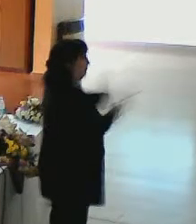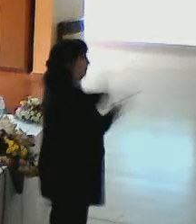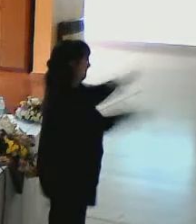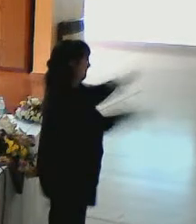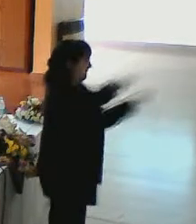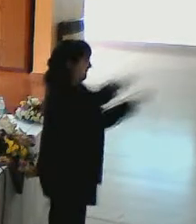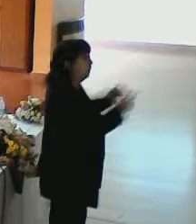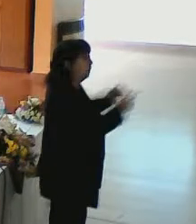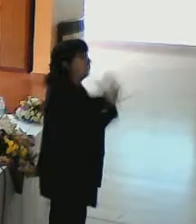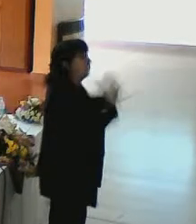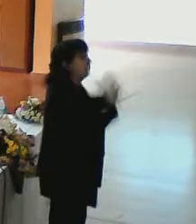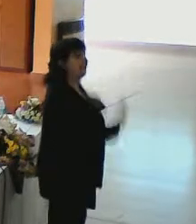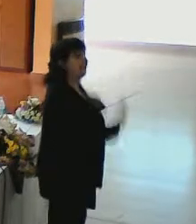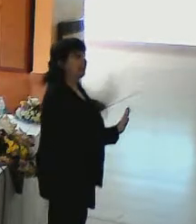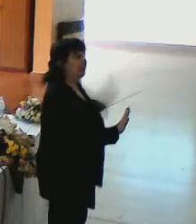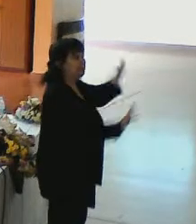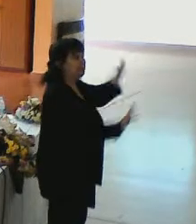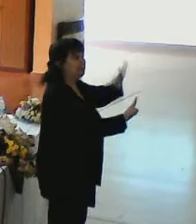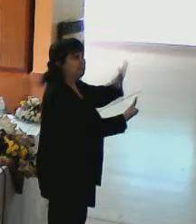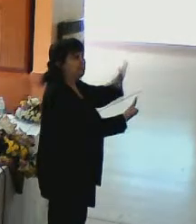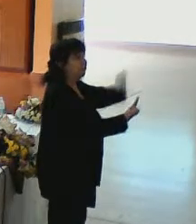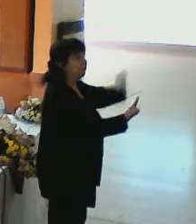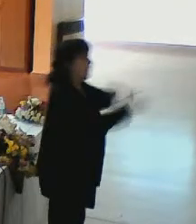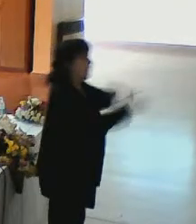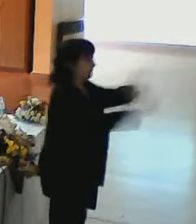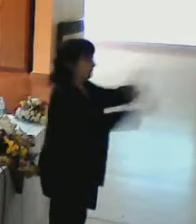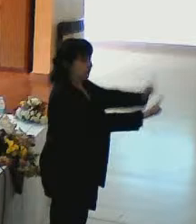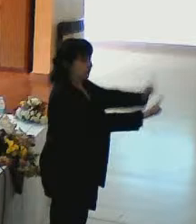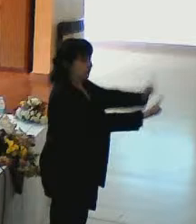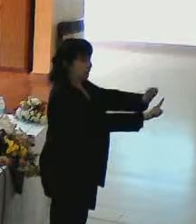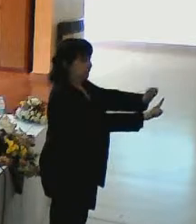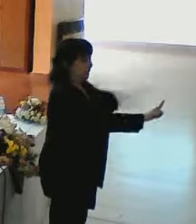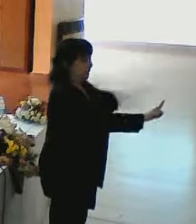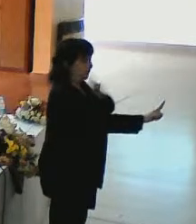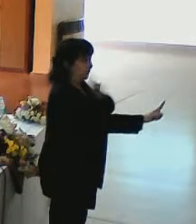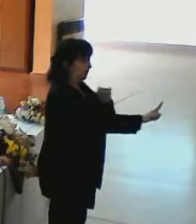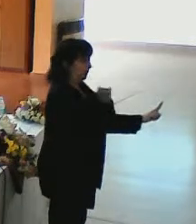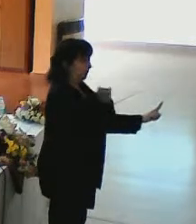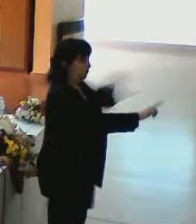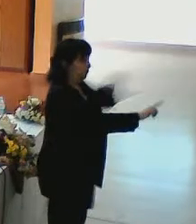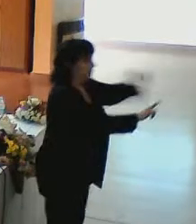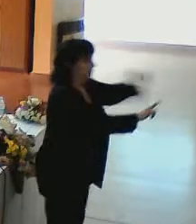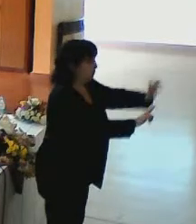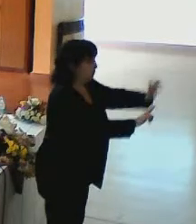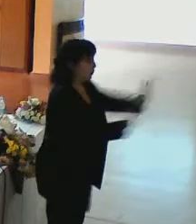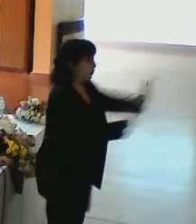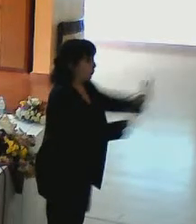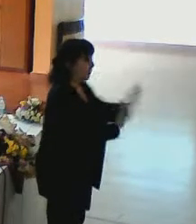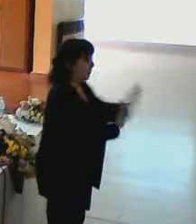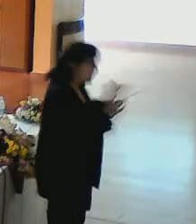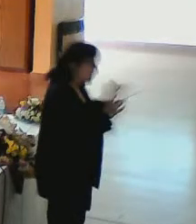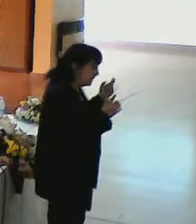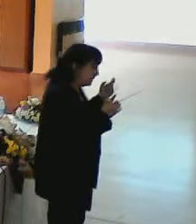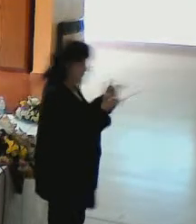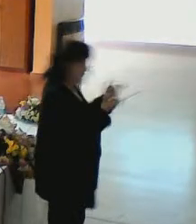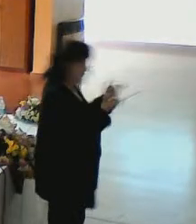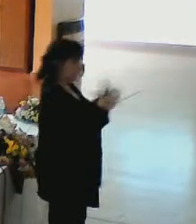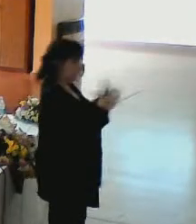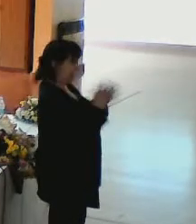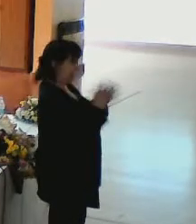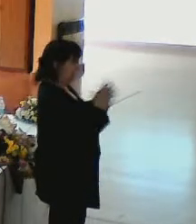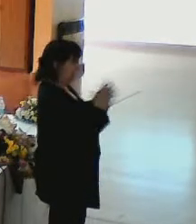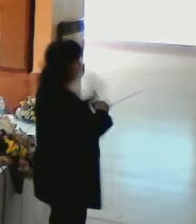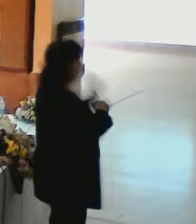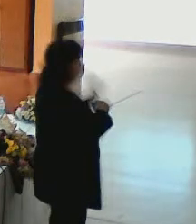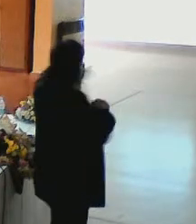esa evolución. Que las conductas sean realmente inapropiadas, que tengan una intensidad que realmente sea